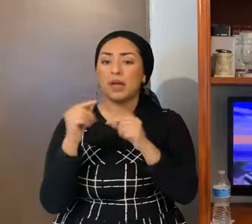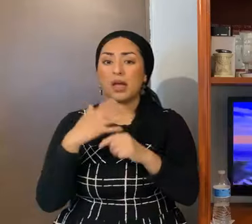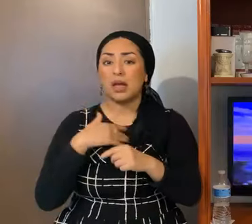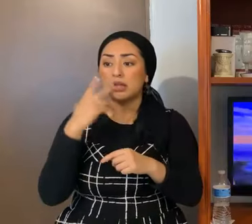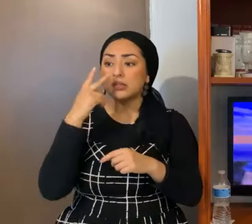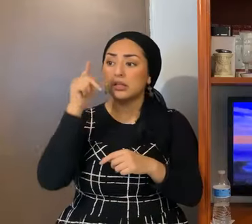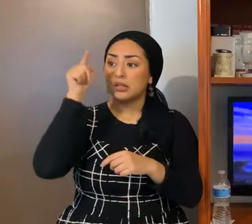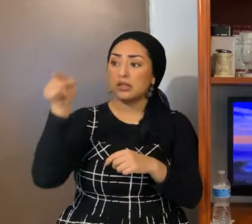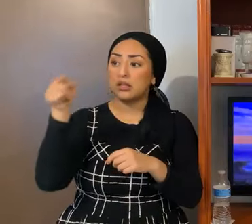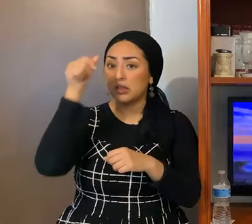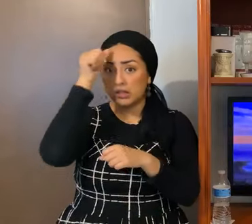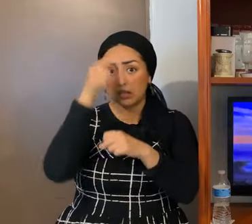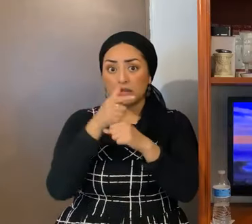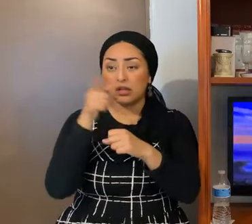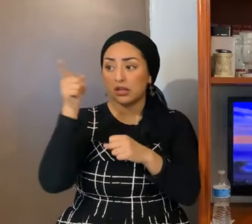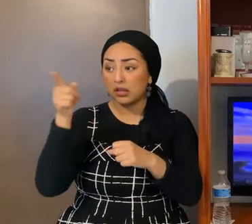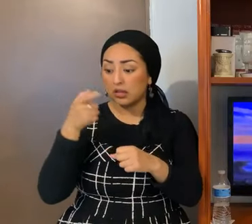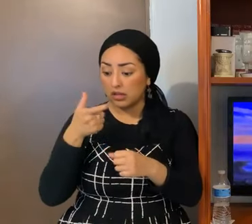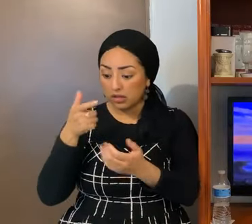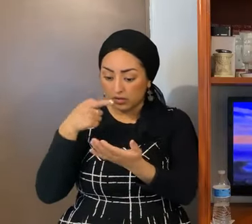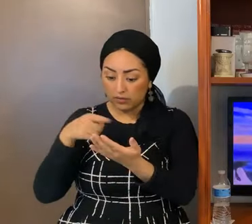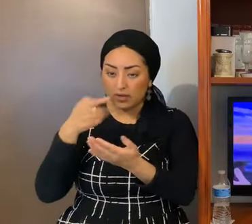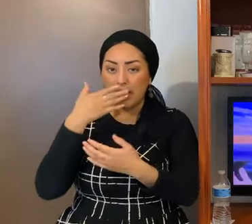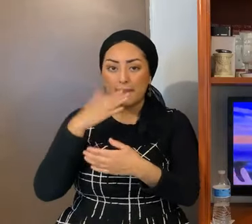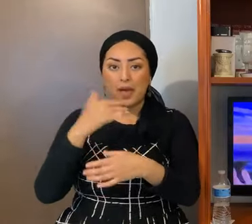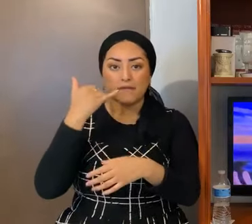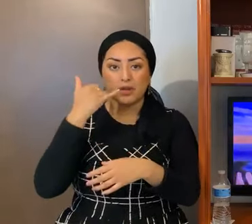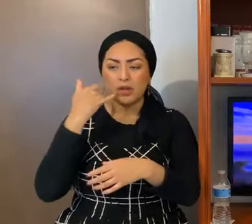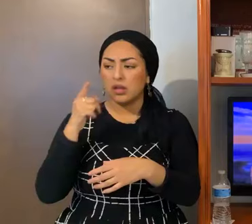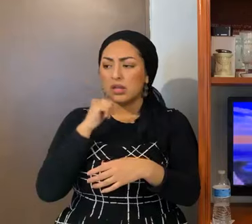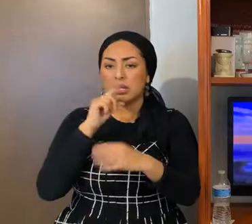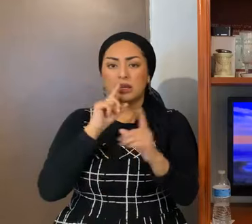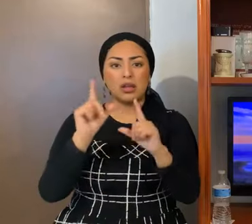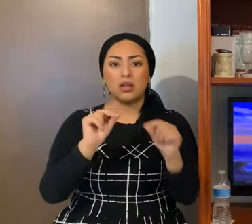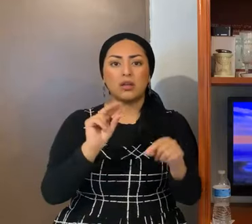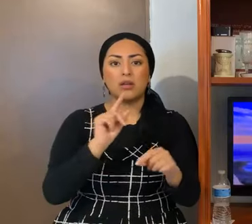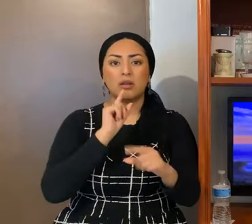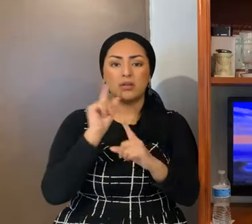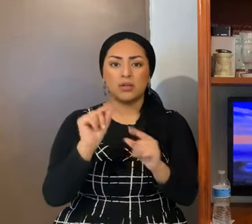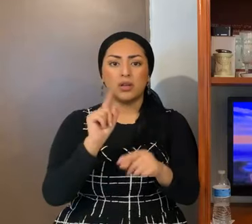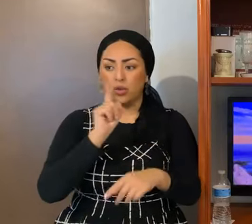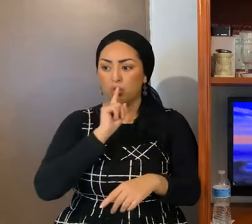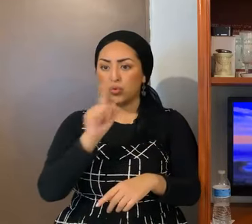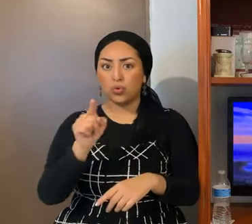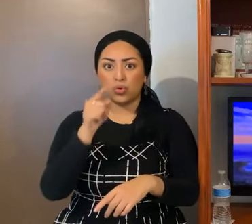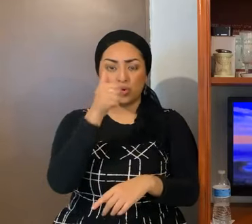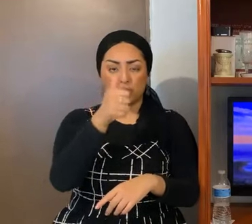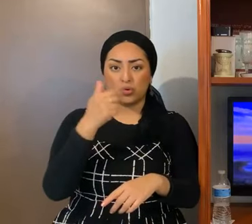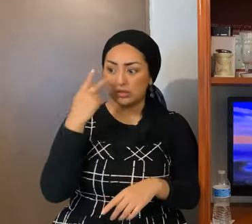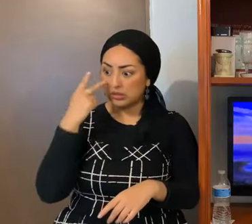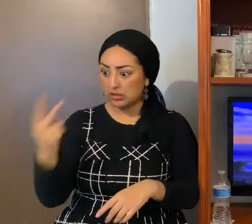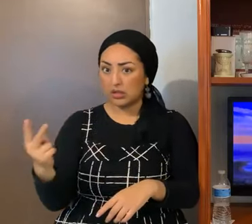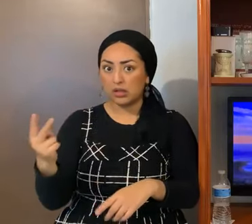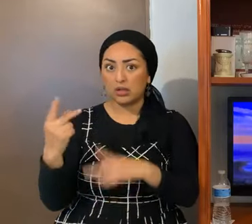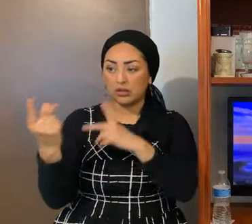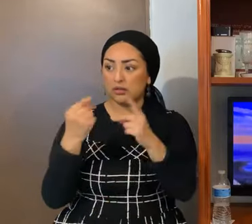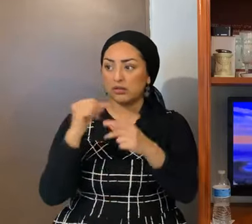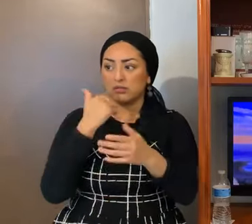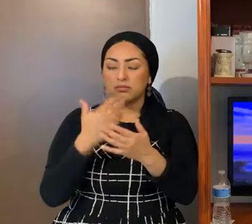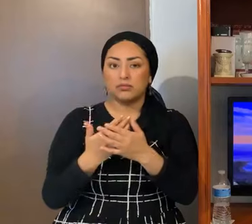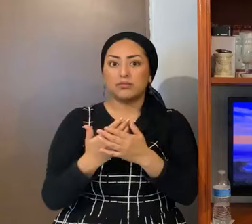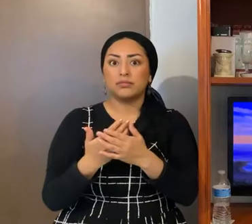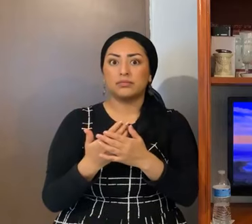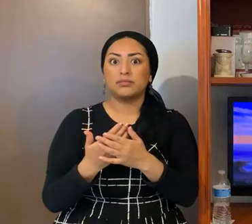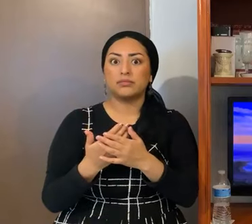vi que este hermano estaba viendo cosas que no debía en su celular. No, pues eso no es difamación, eso es la verdad. Tú lo viste y estaba haciendo cosas que no